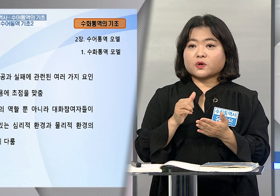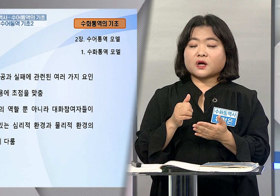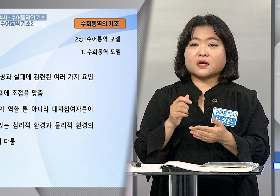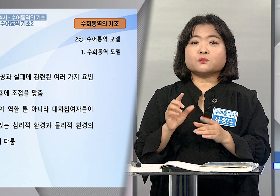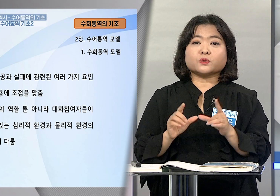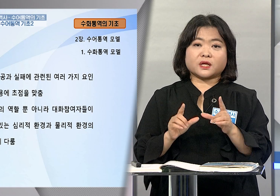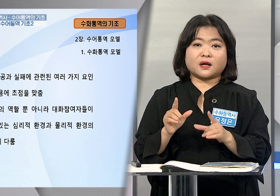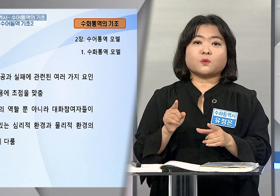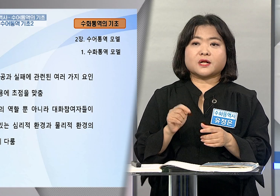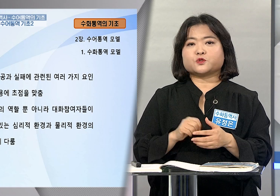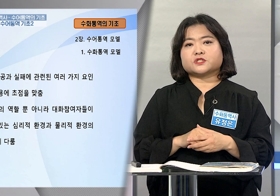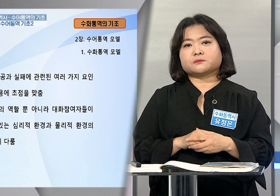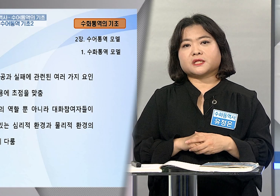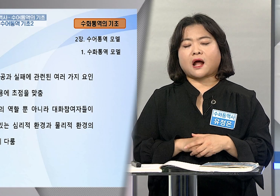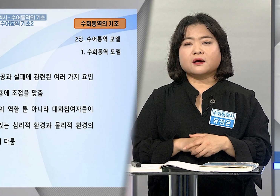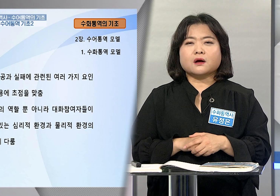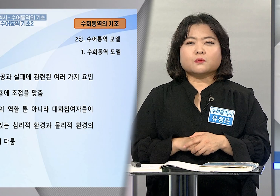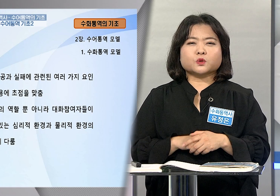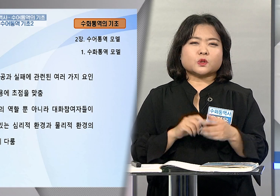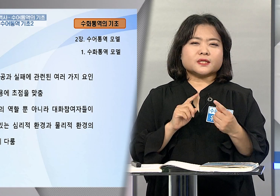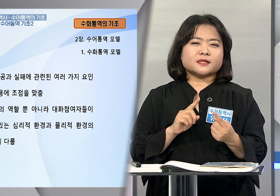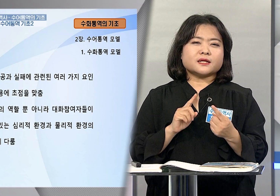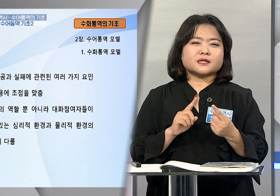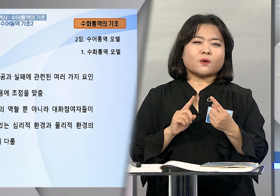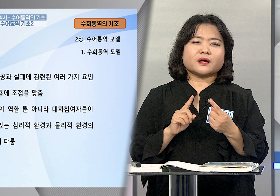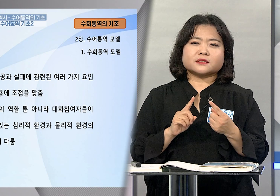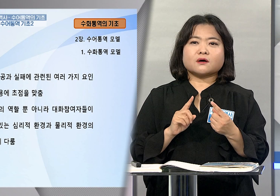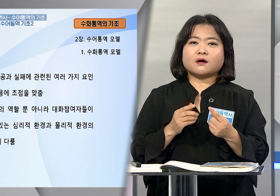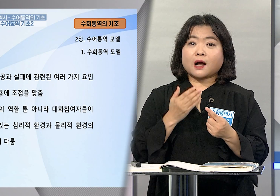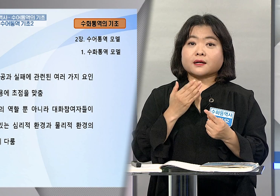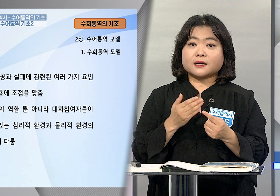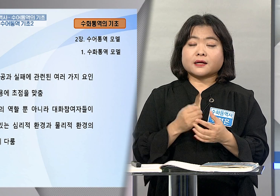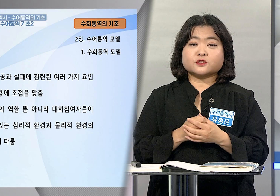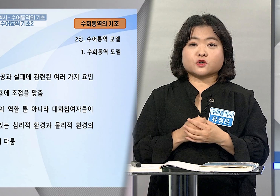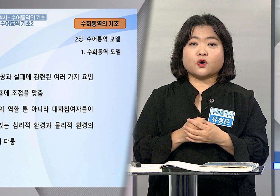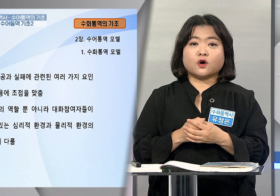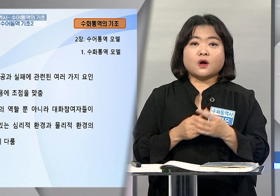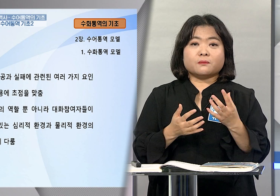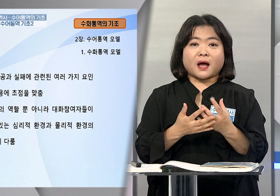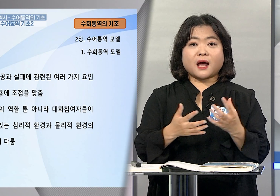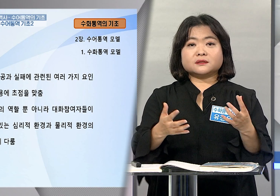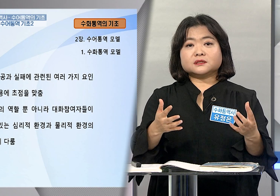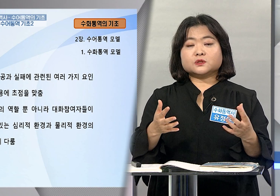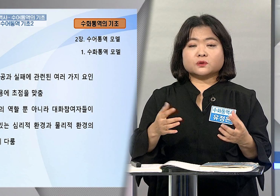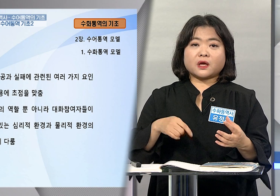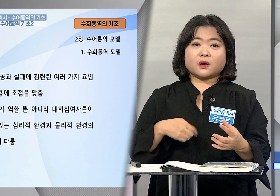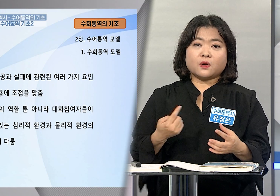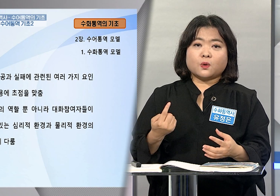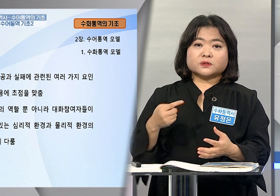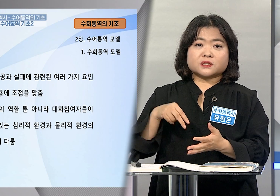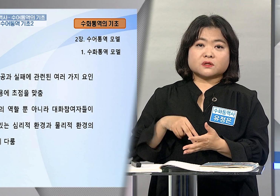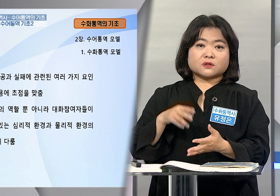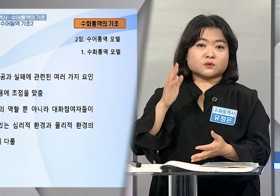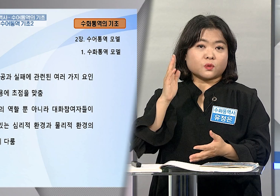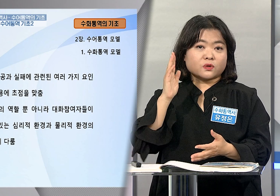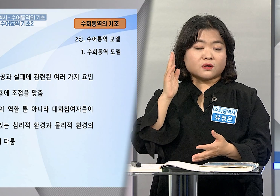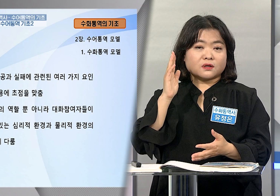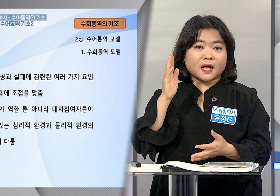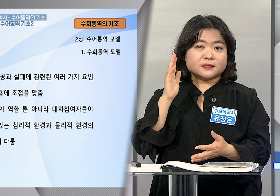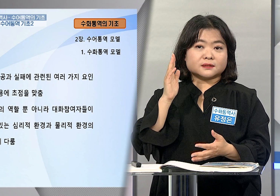하는 모델이라고 할 수 있습니다. 보통 1대1 상황에서 가능하겠죠. 많은 인원에 혼자 서서 통역을 하는